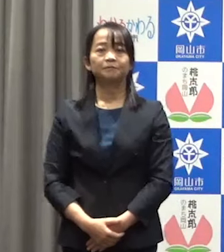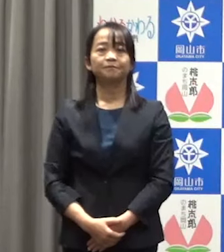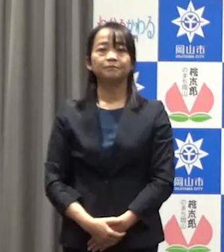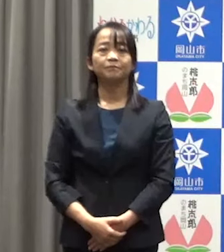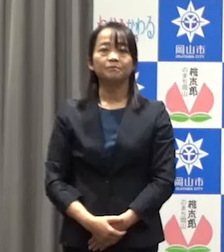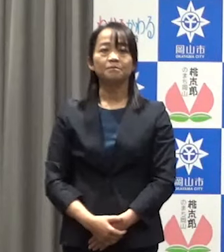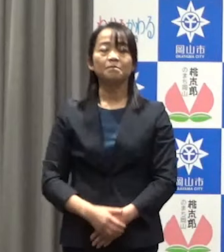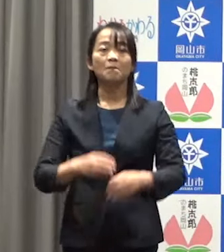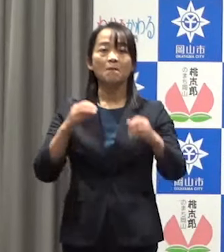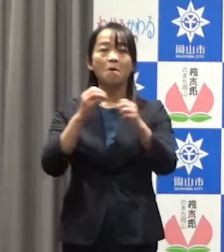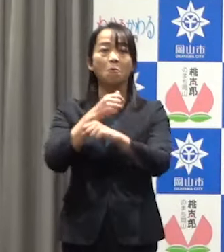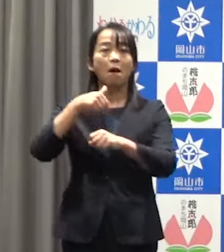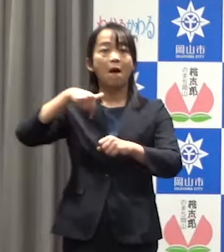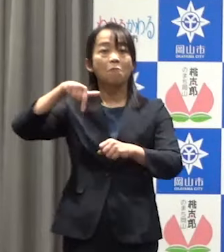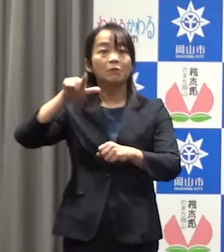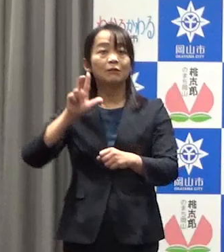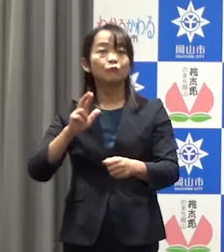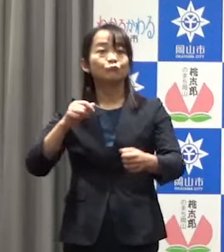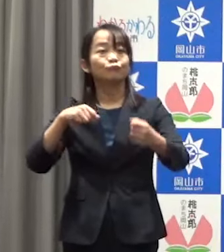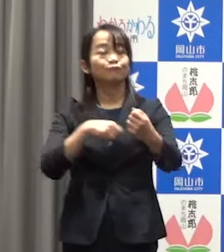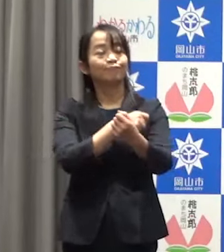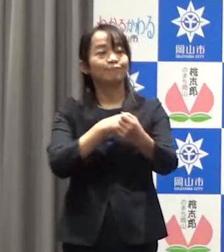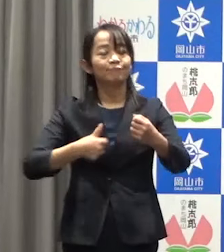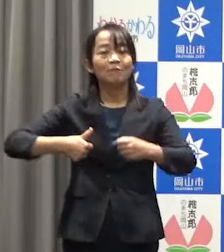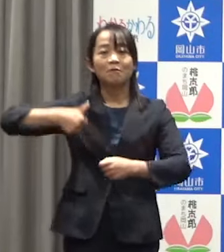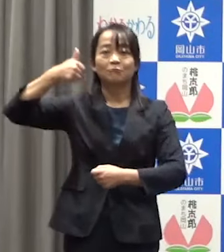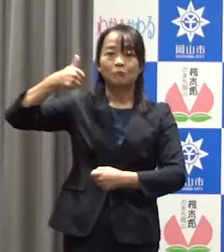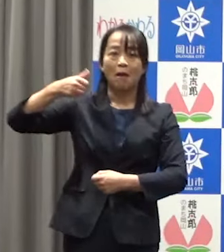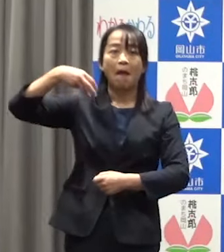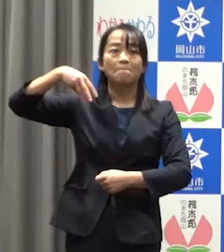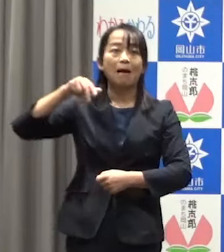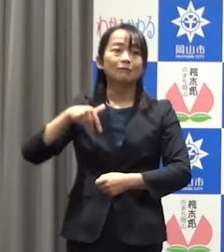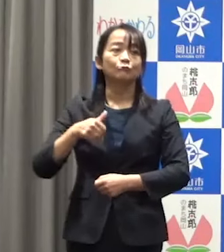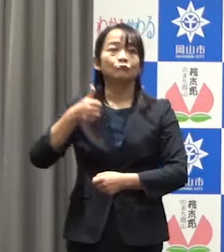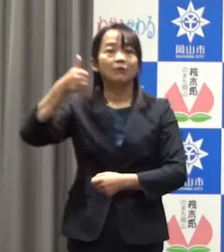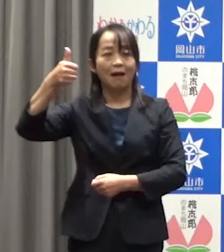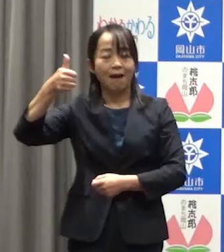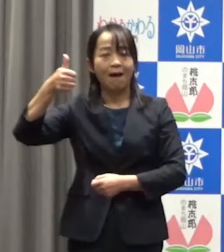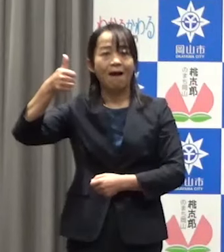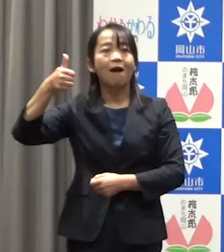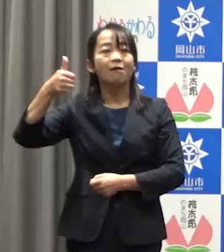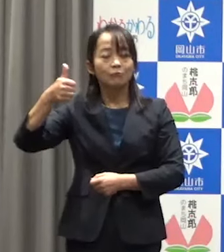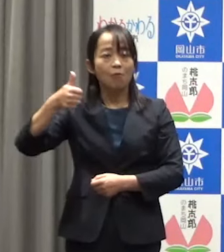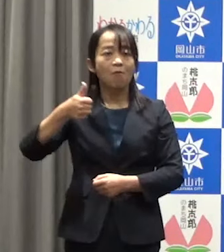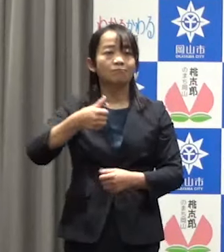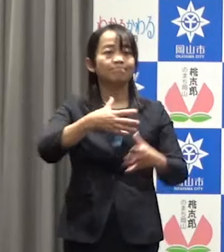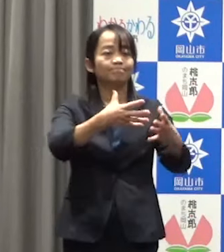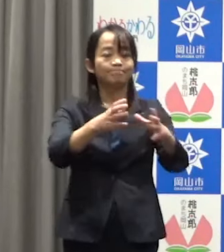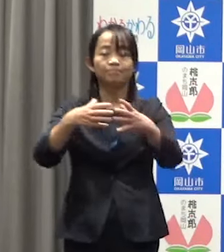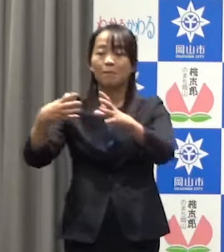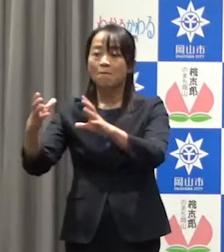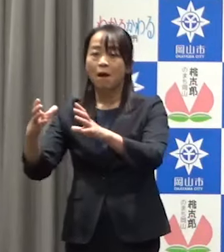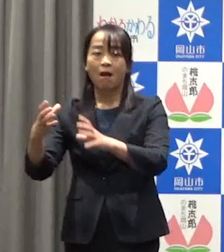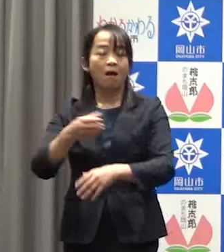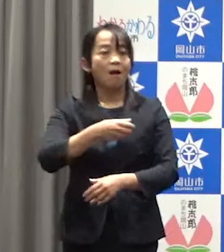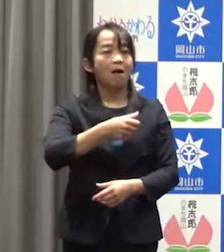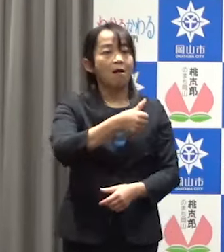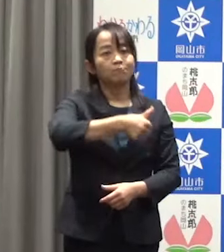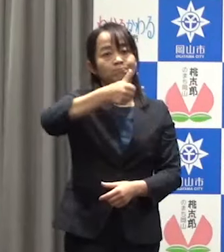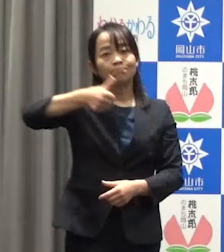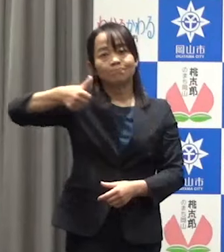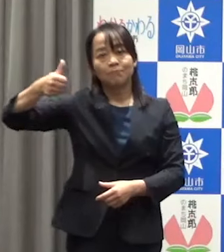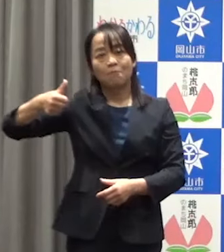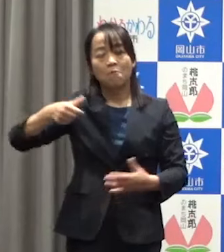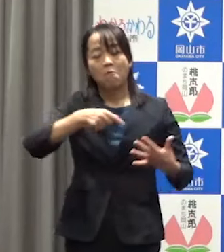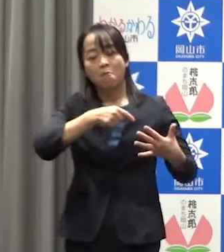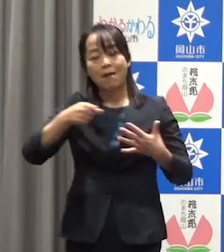オカフィルの主席コンサートマスターおよび各パートの出席勝者の全国オーディションに着手、積